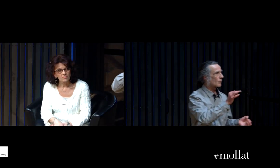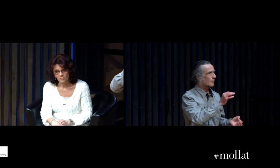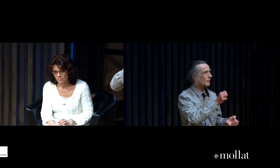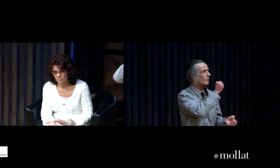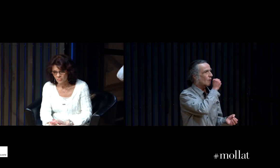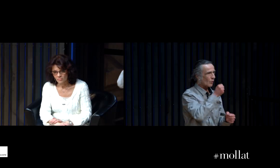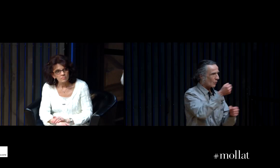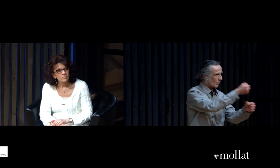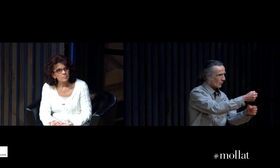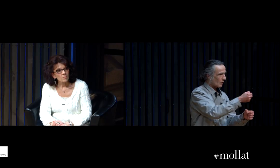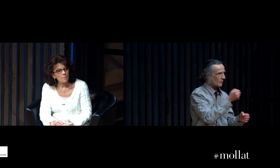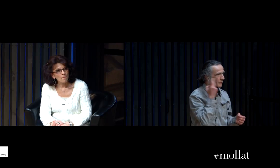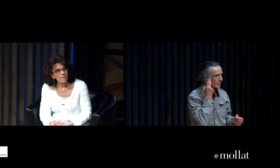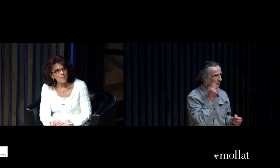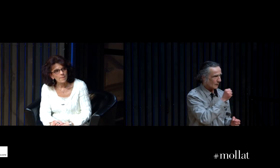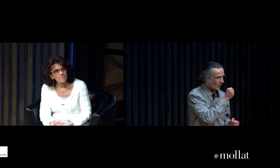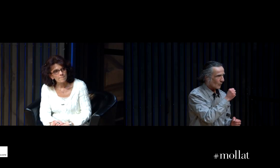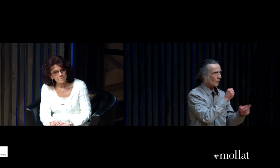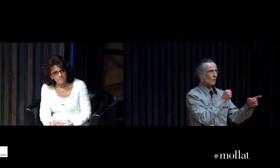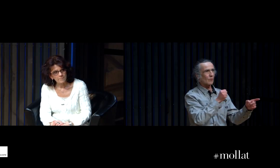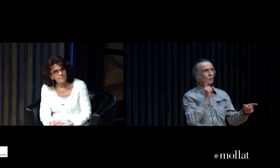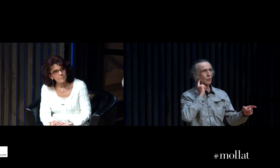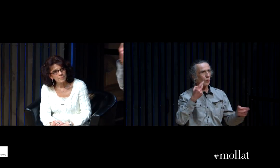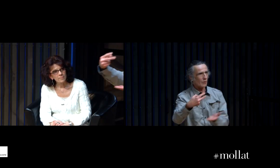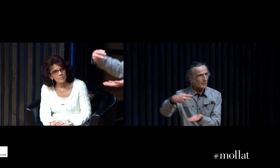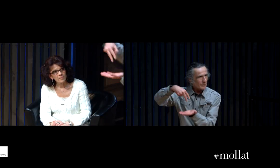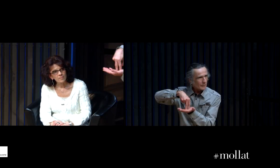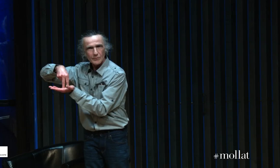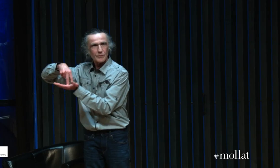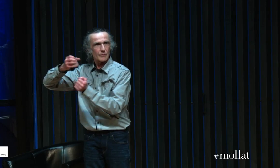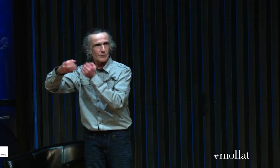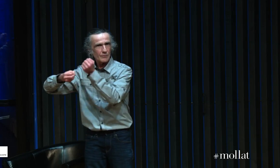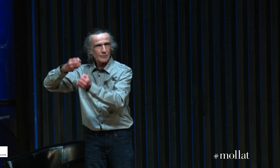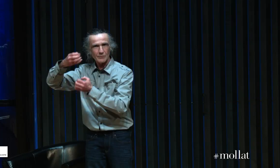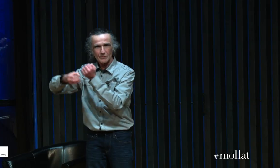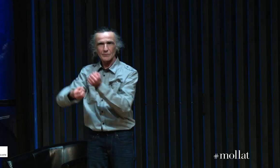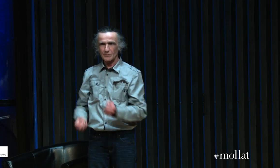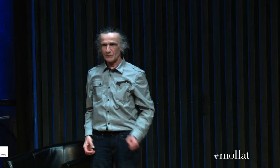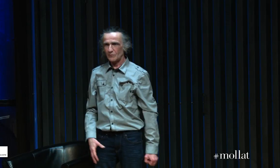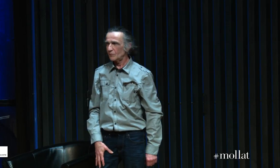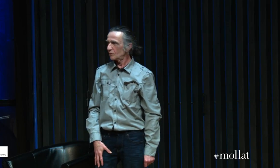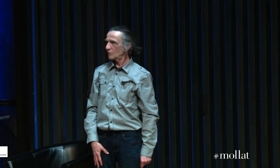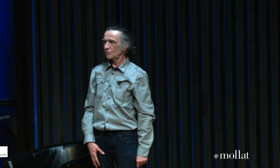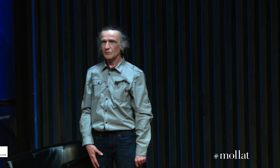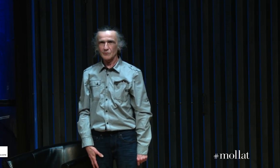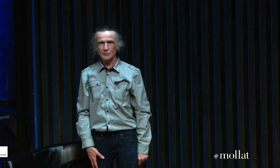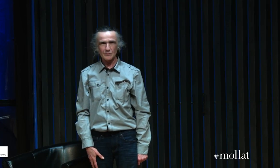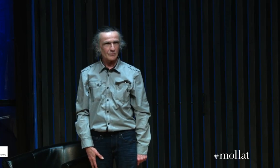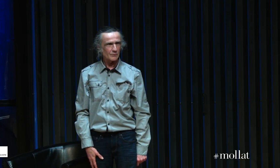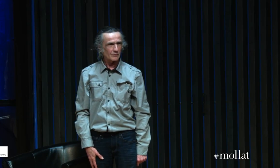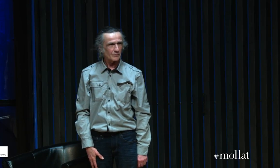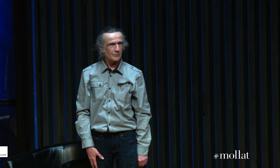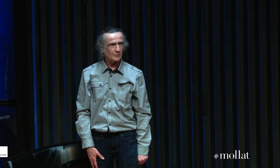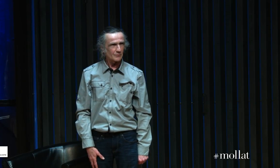parole ? Alors, on peut peut-être tendre un micro aux personnes entendantes qui sont dans